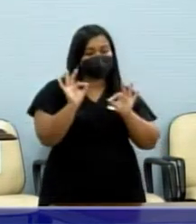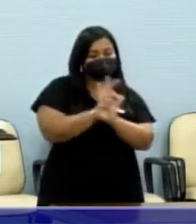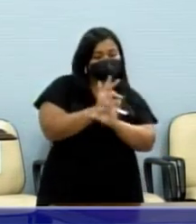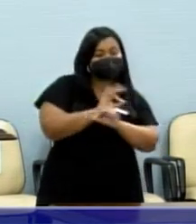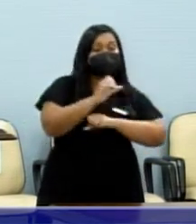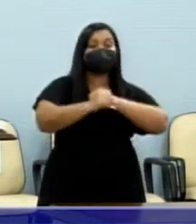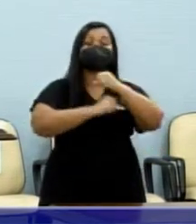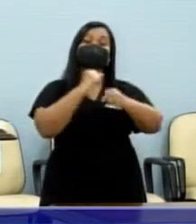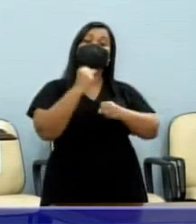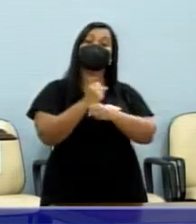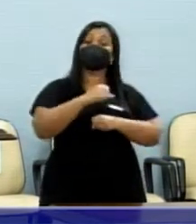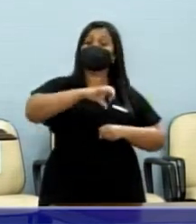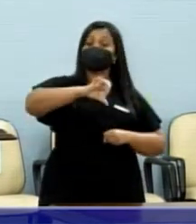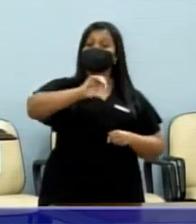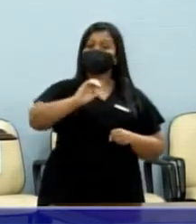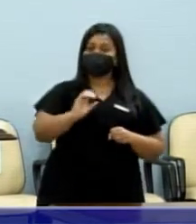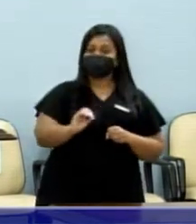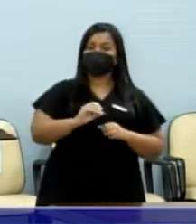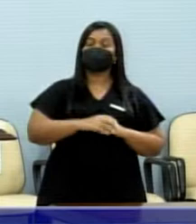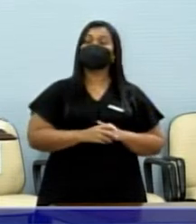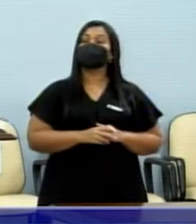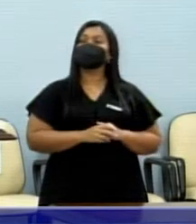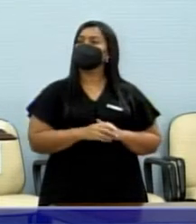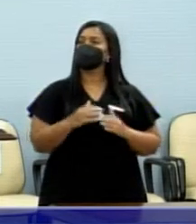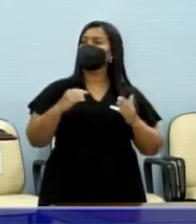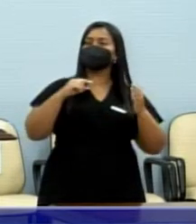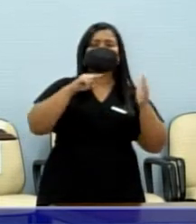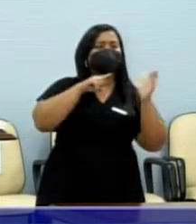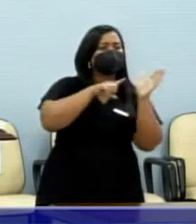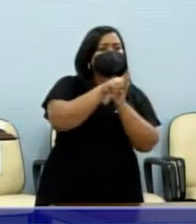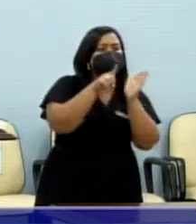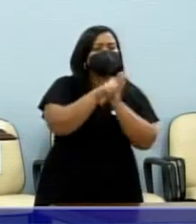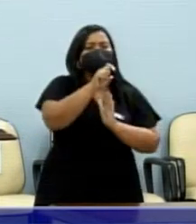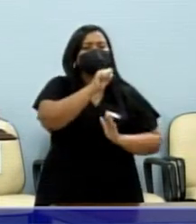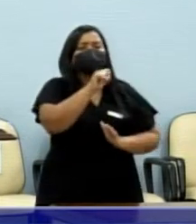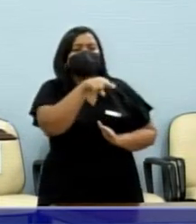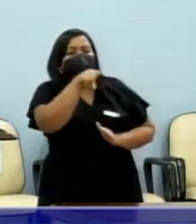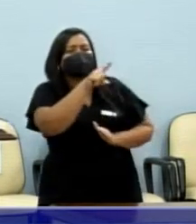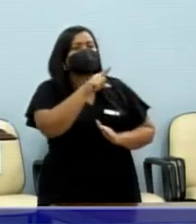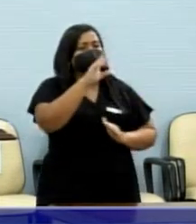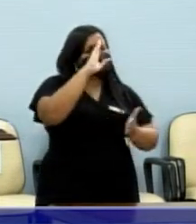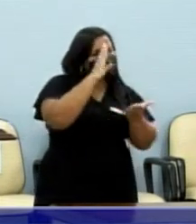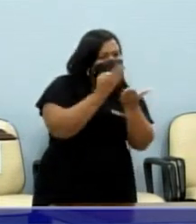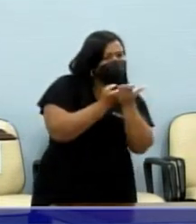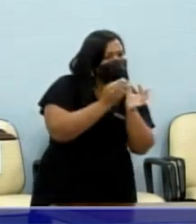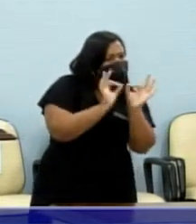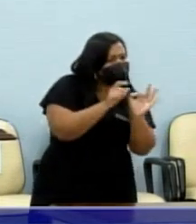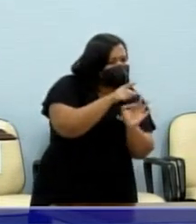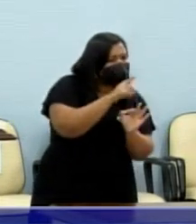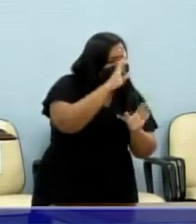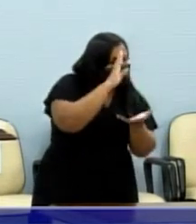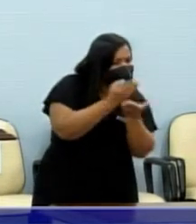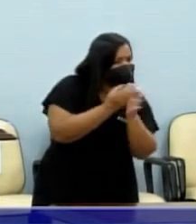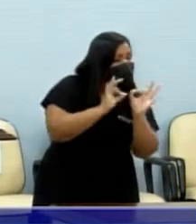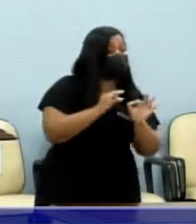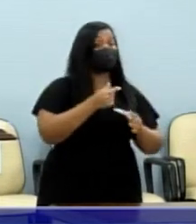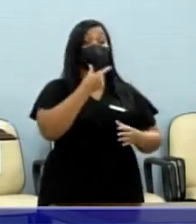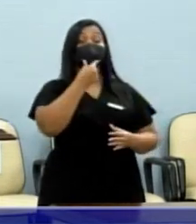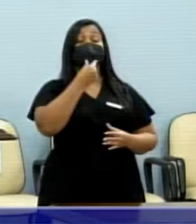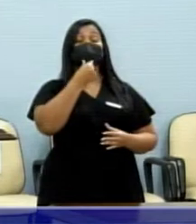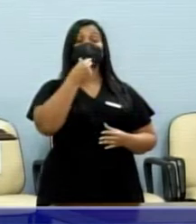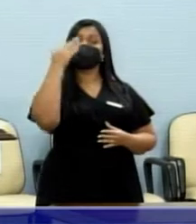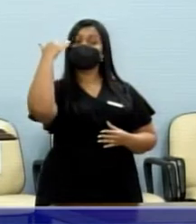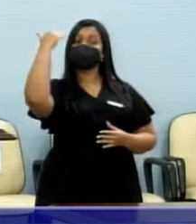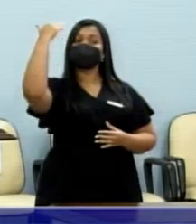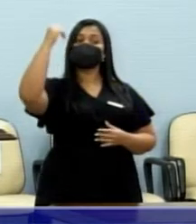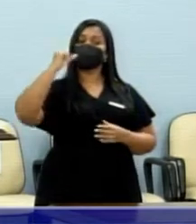90, quando a União Soviética deixou de existir, perguntaram para ele se ele continuava acreditando ainda naquilo, né? Lembrando que o Niemeyer era um famoso